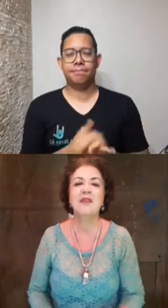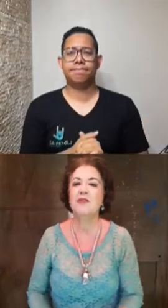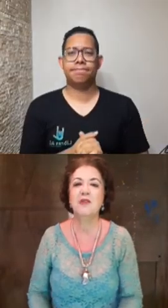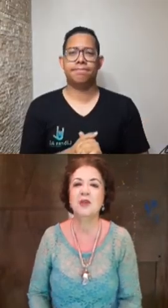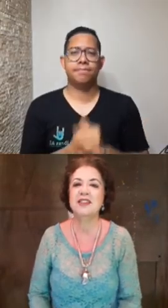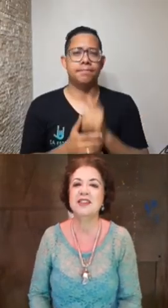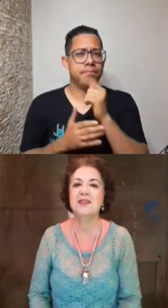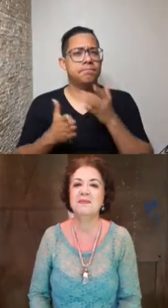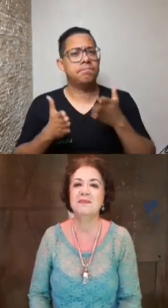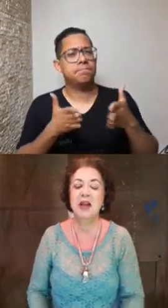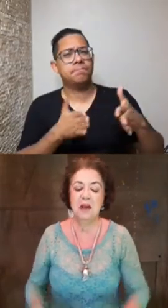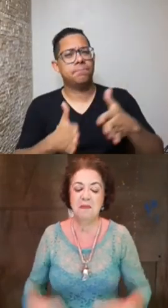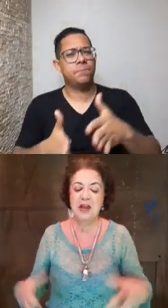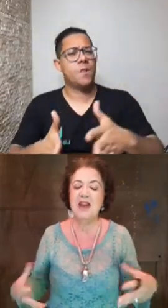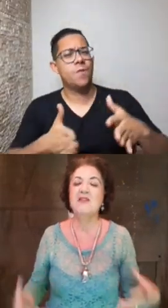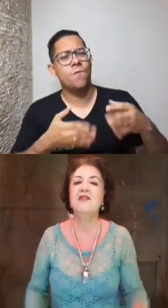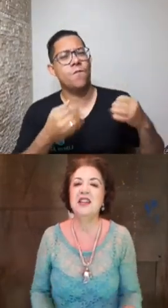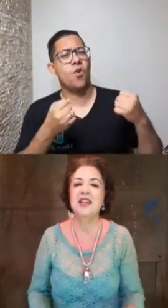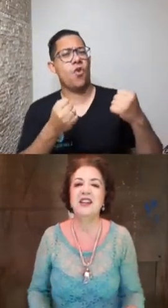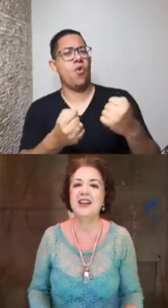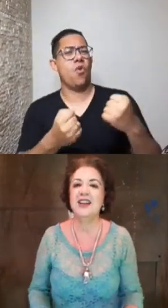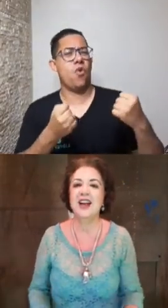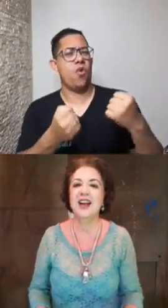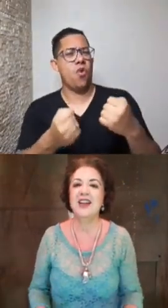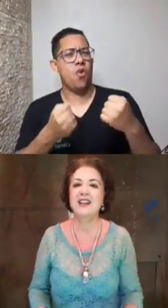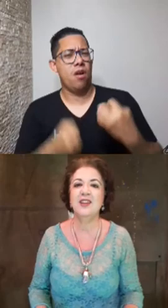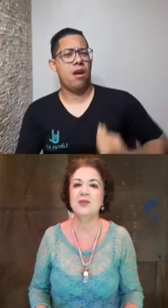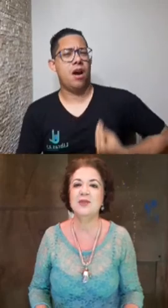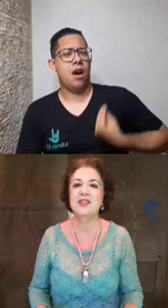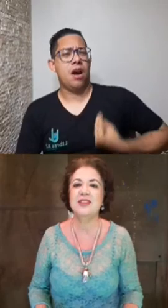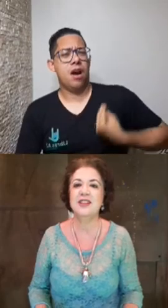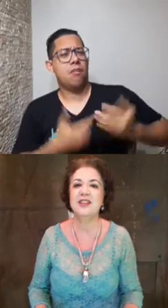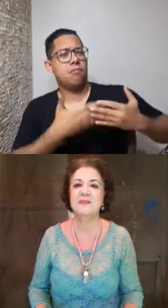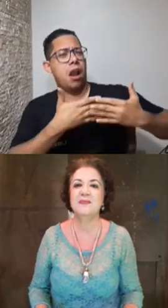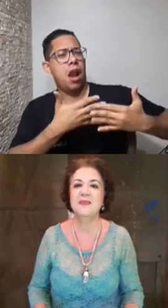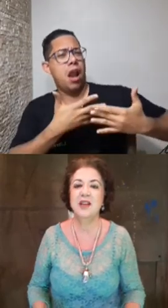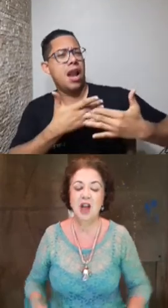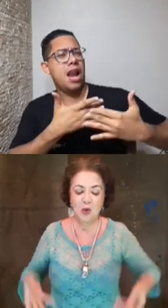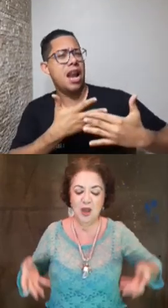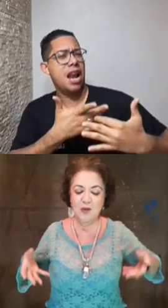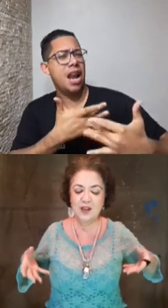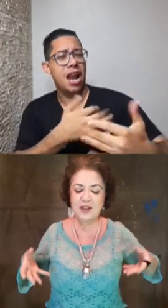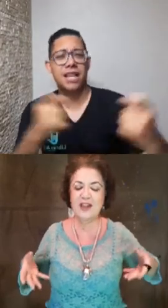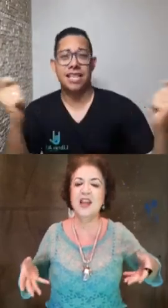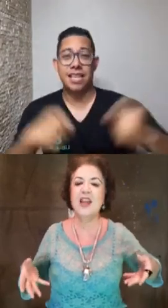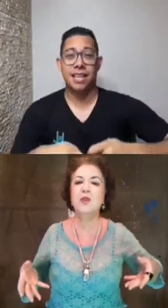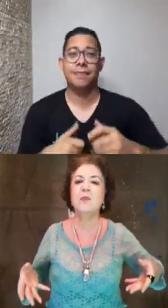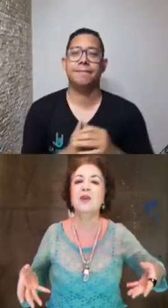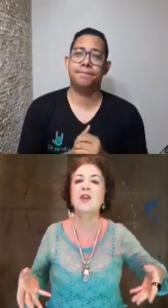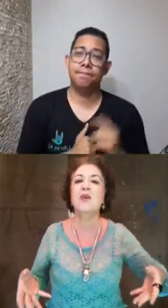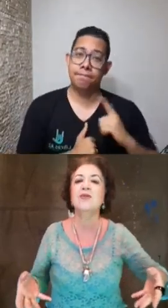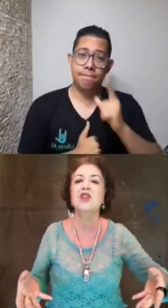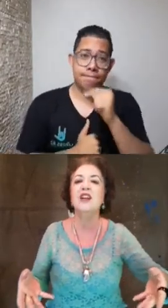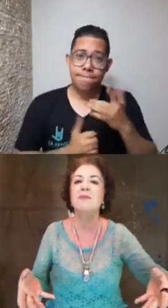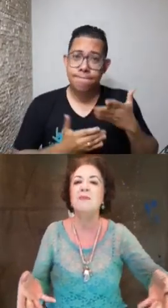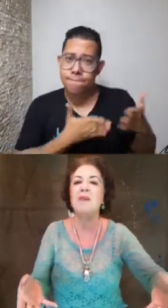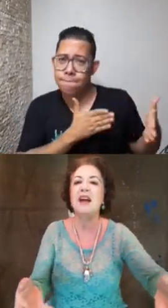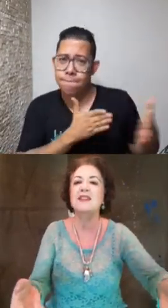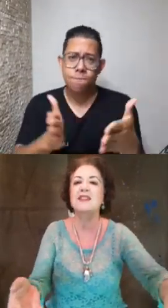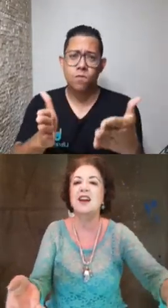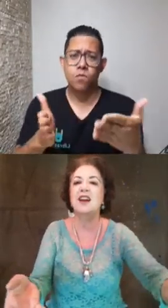pela força, pela vida que ele carrega dentro de si. Um rio verdadeiro porque onde